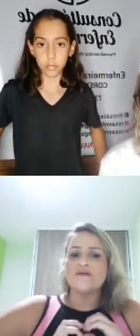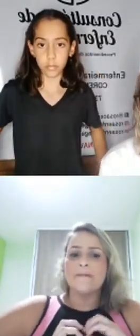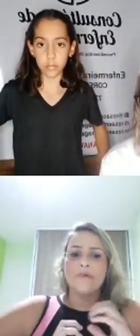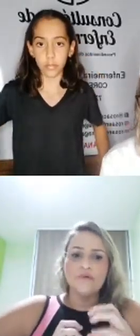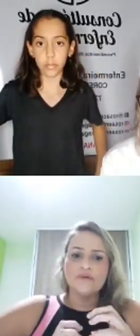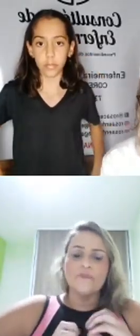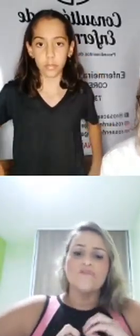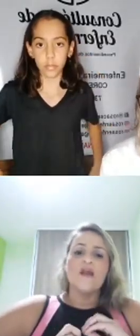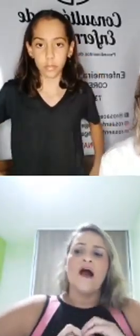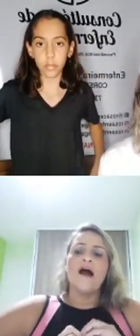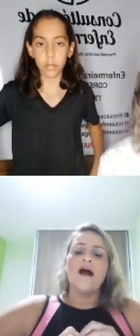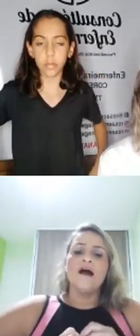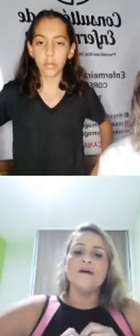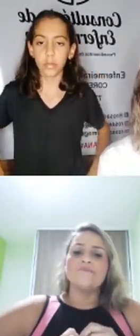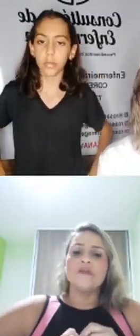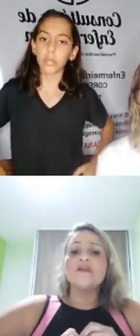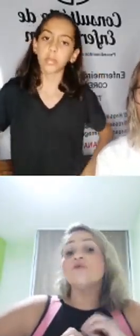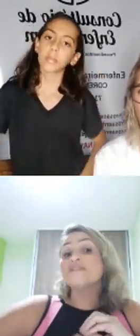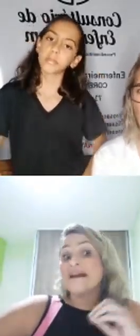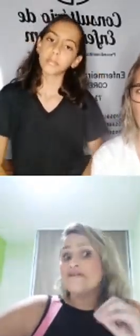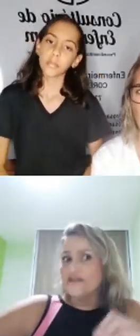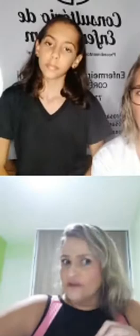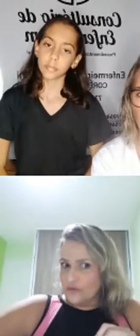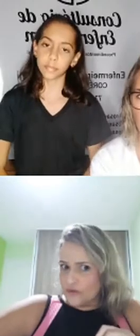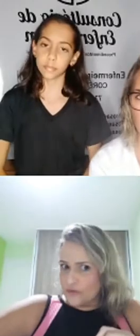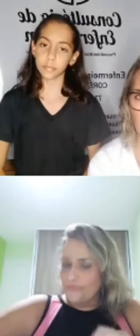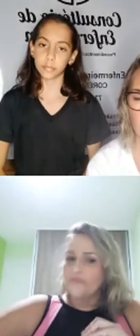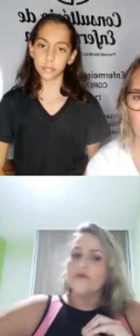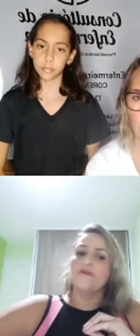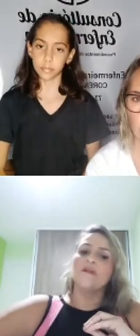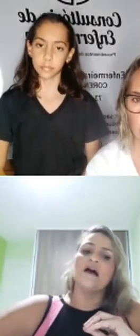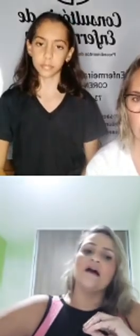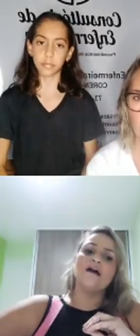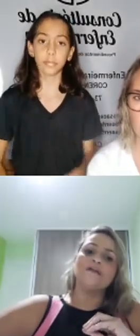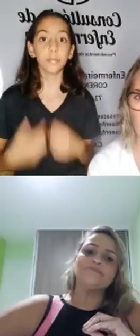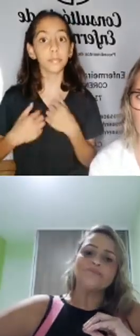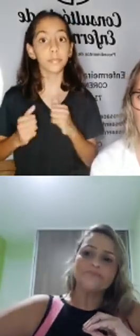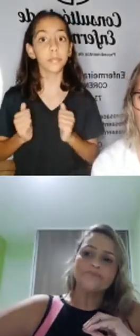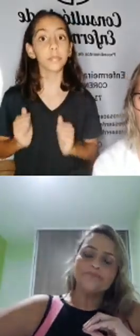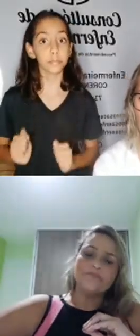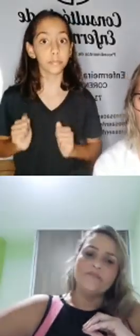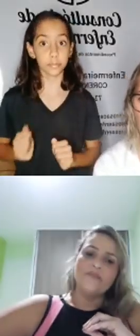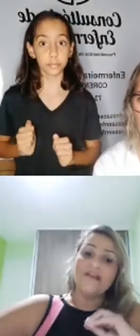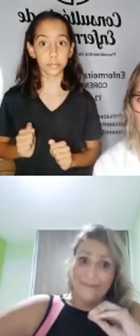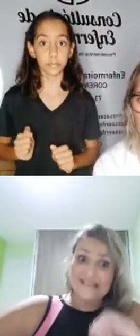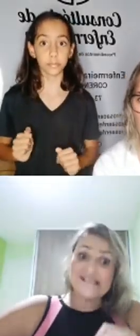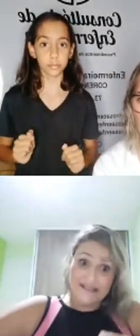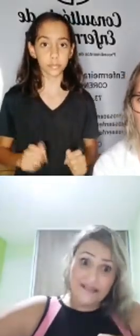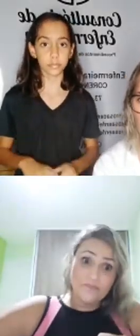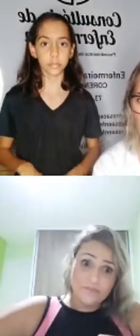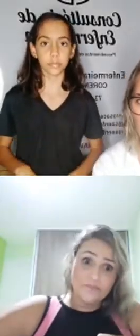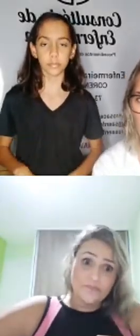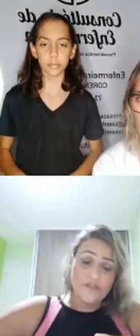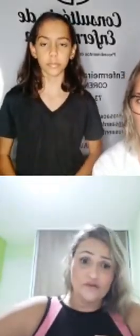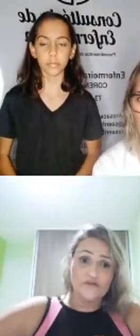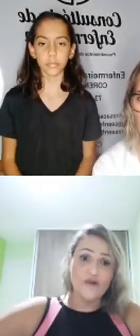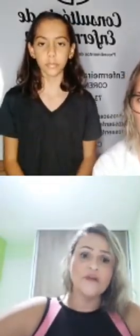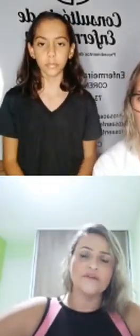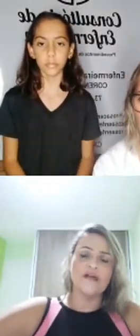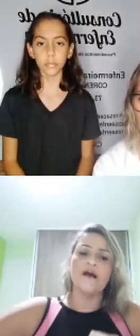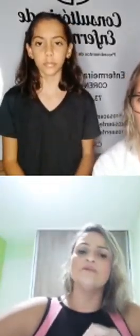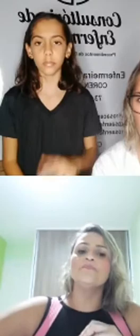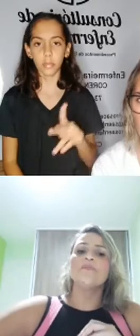ensaios apontam a encontrar vírus na placenta, isso